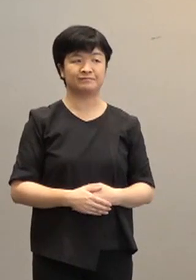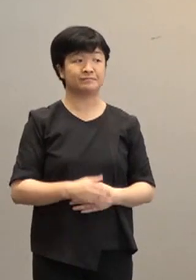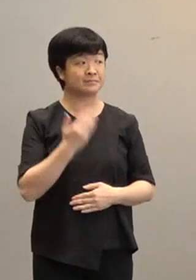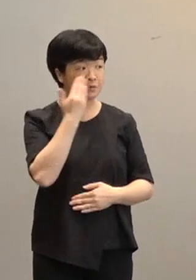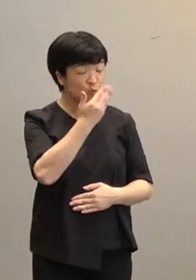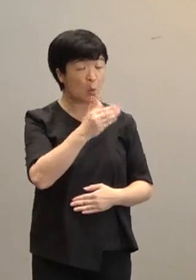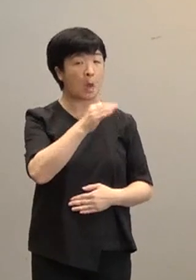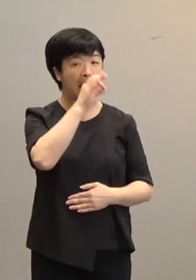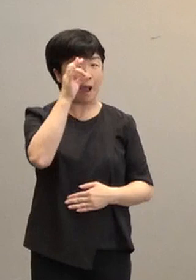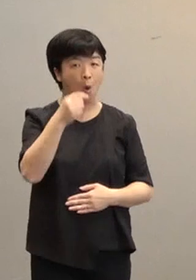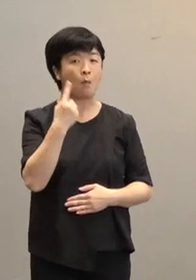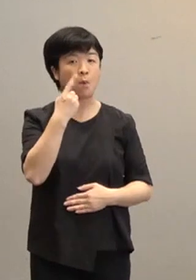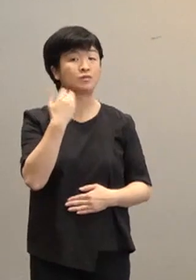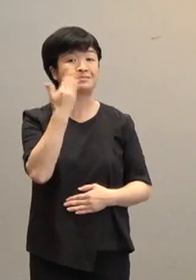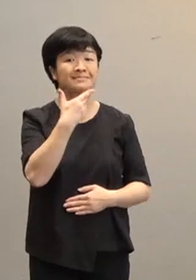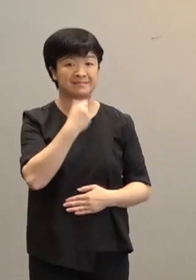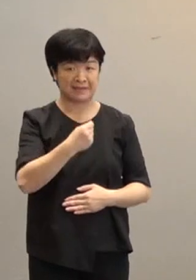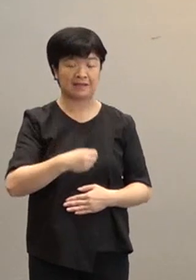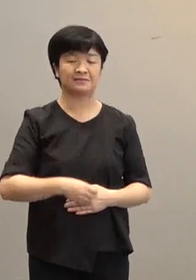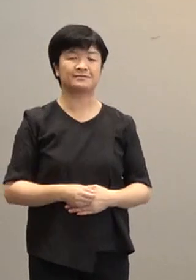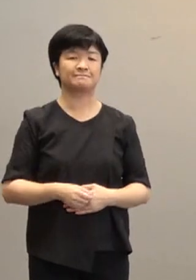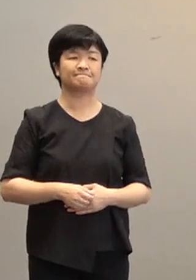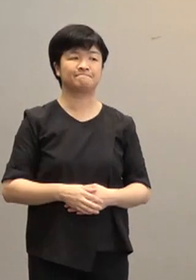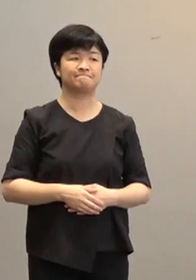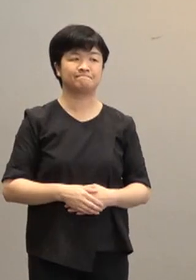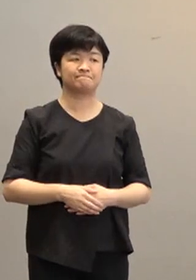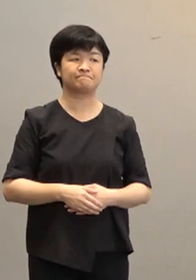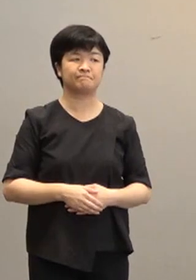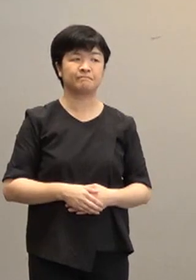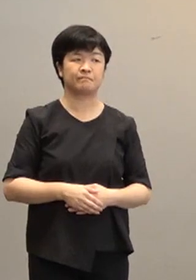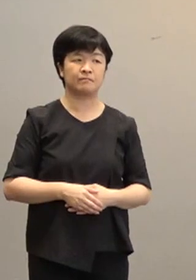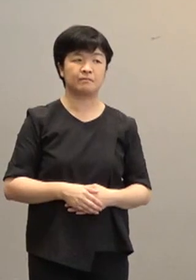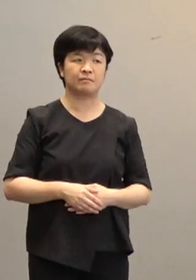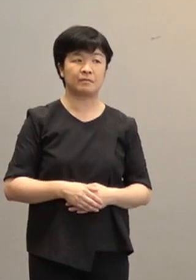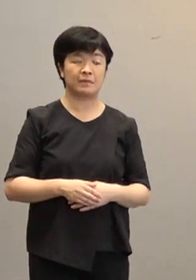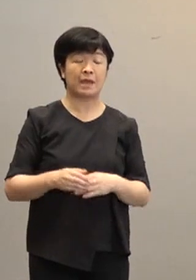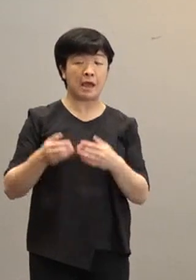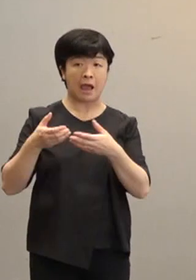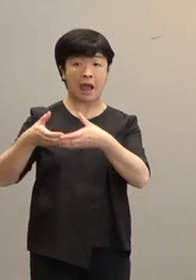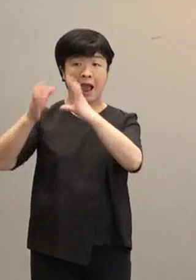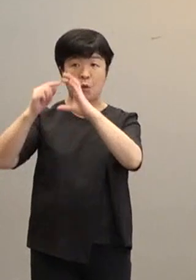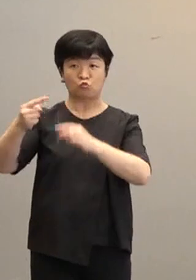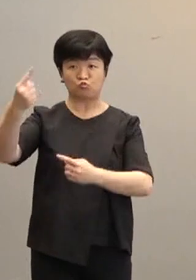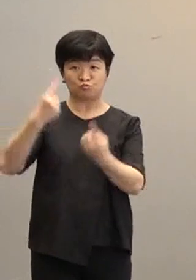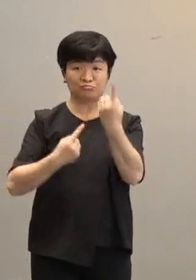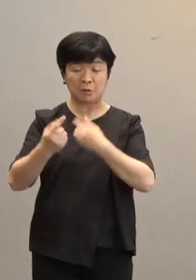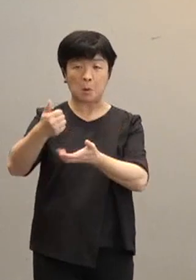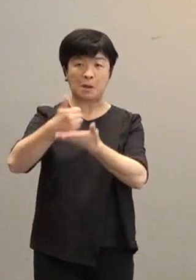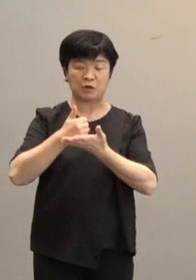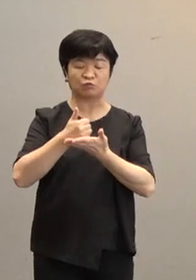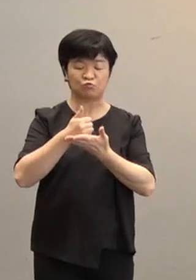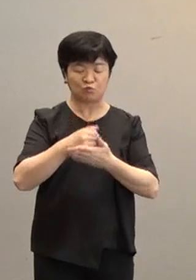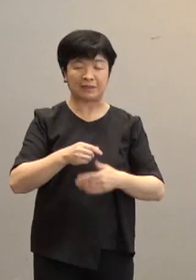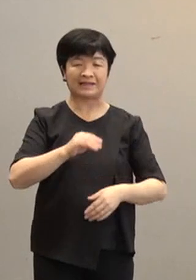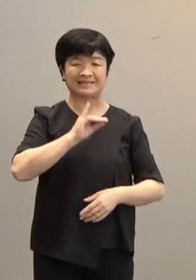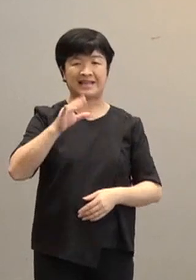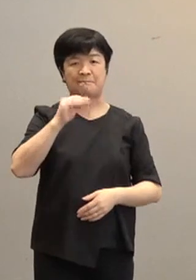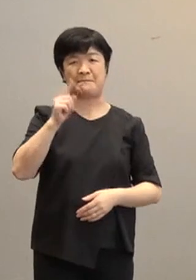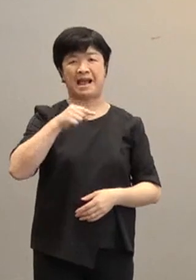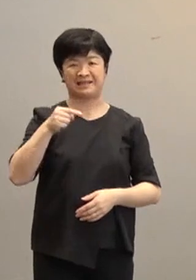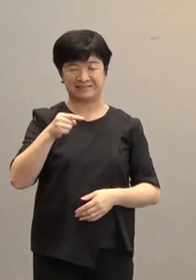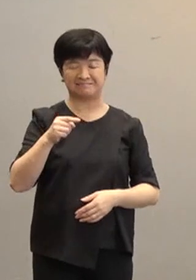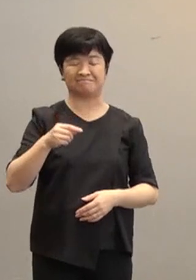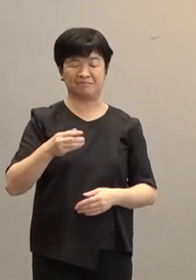点なんですが、昨日ですね、政府観光局の方から訪日外国人観光客の数が上半期1000万人超えたということで、だいぶこうコロナ前